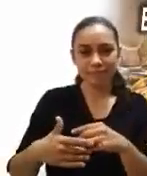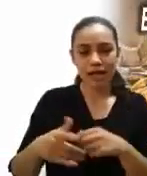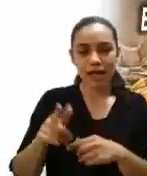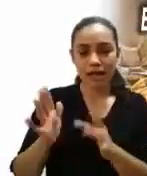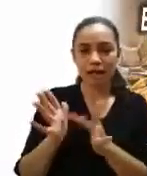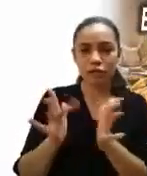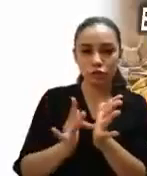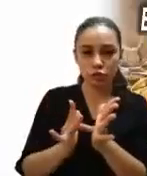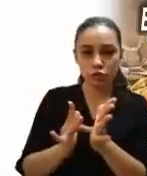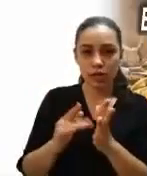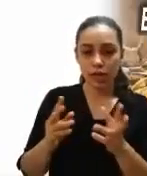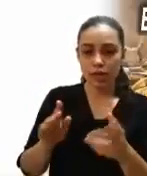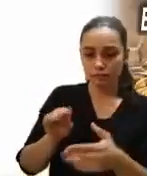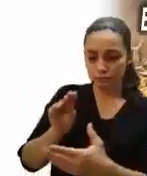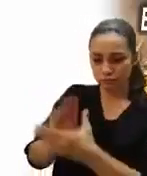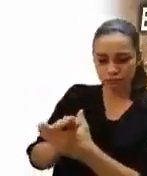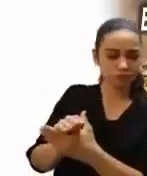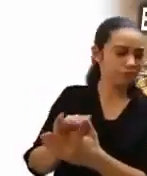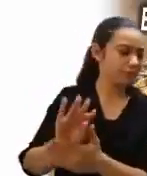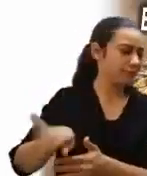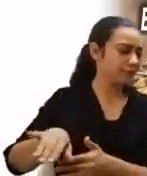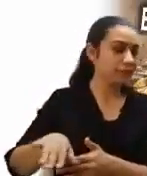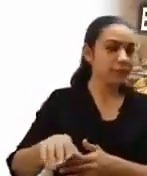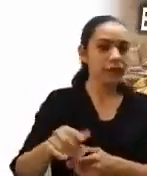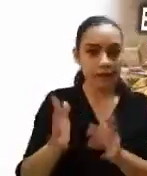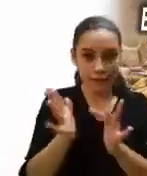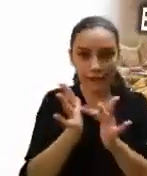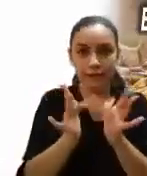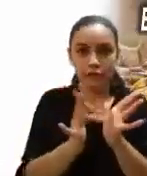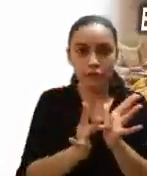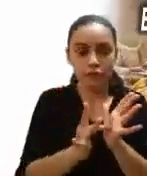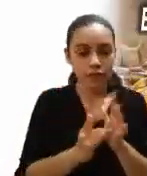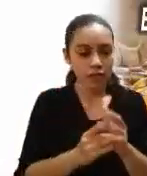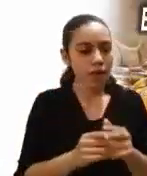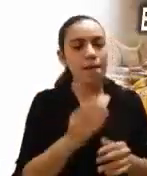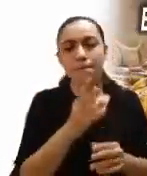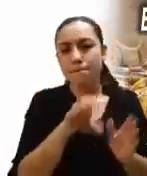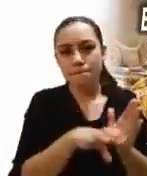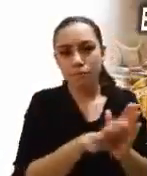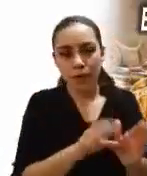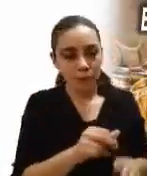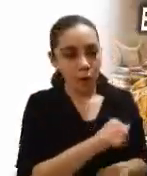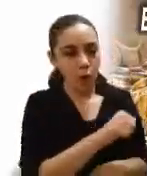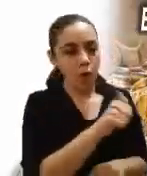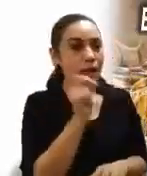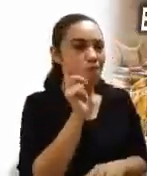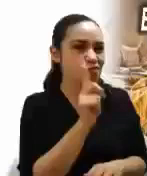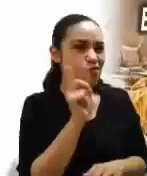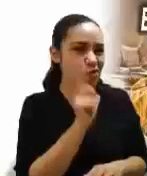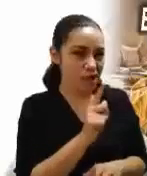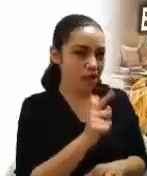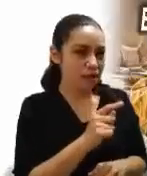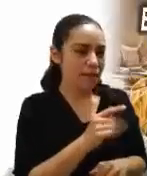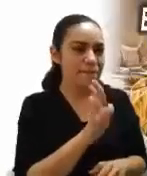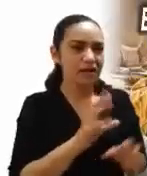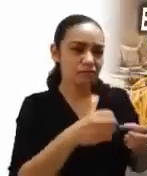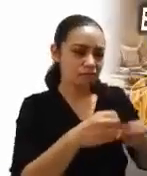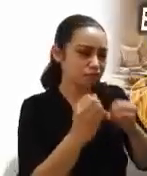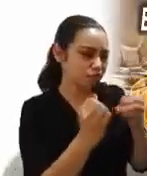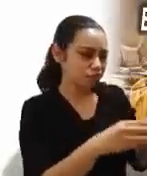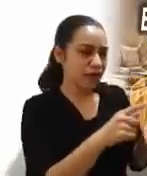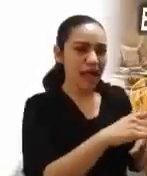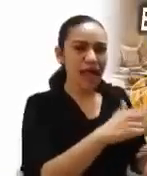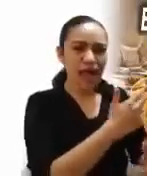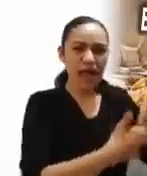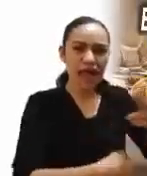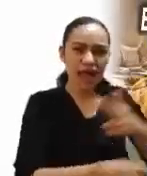Cristo, esta pobre mujer abandonada y lastimada es Cristo. Y nosotros somos los alegres